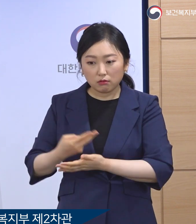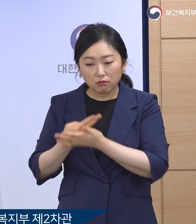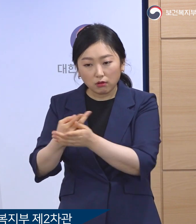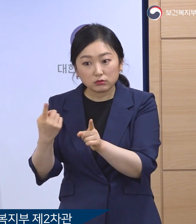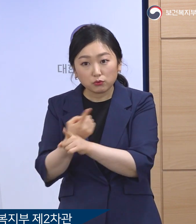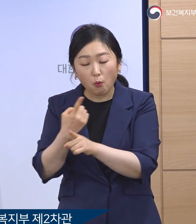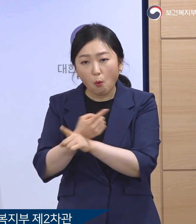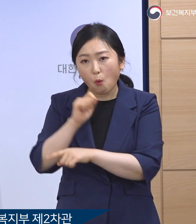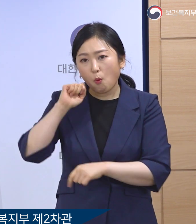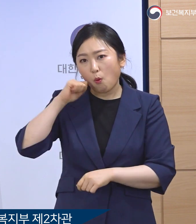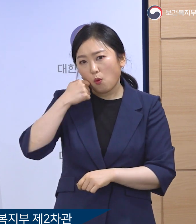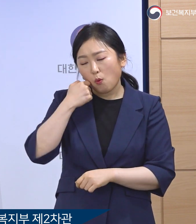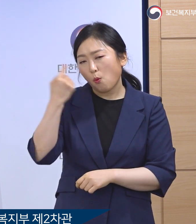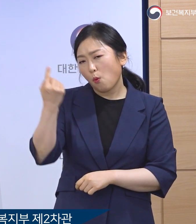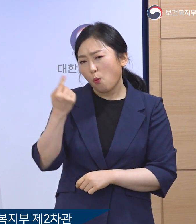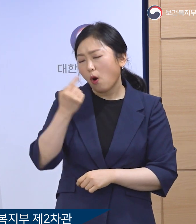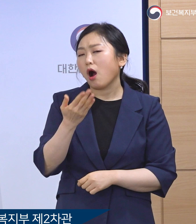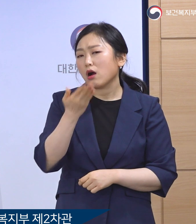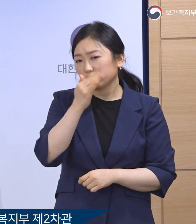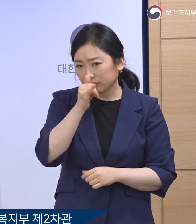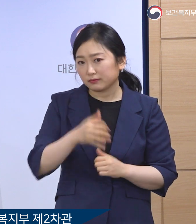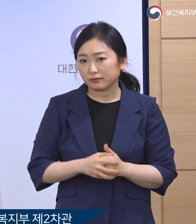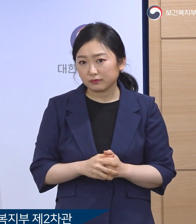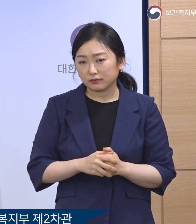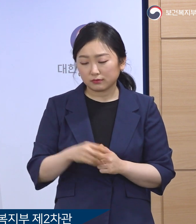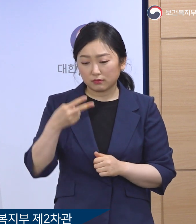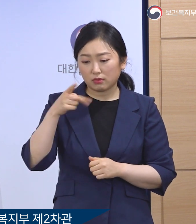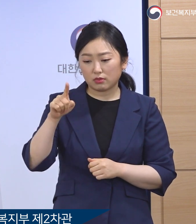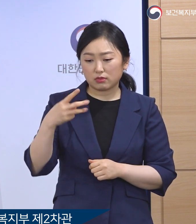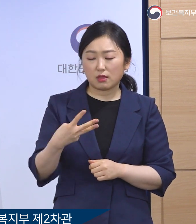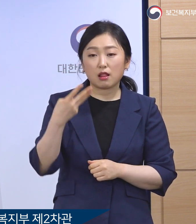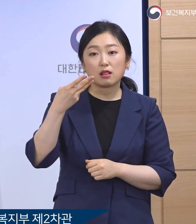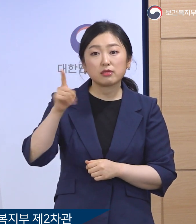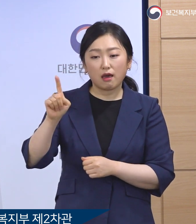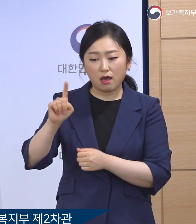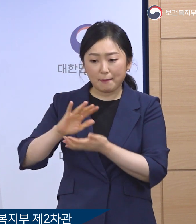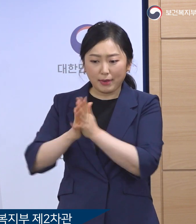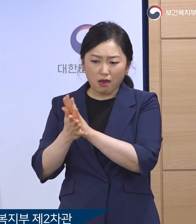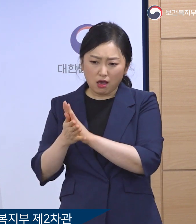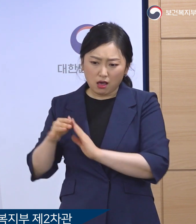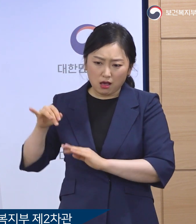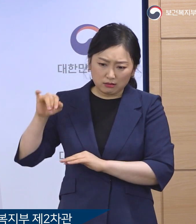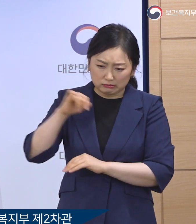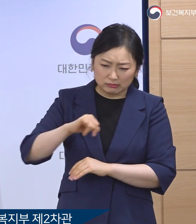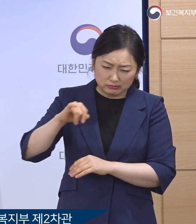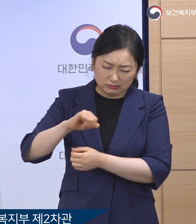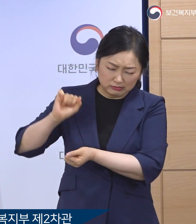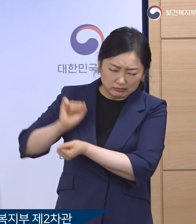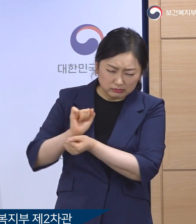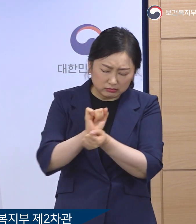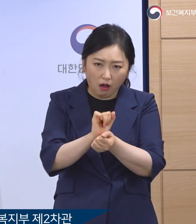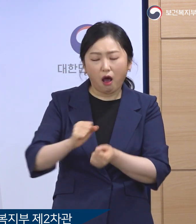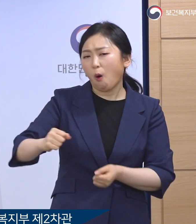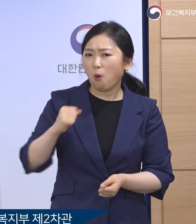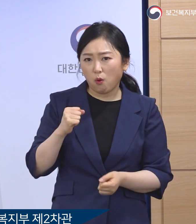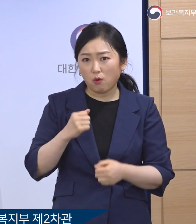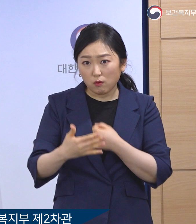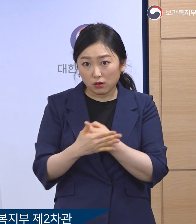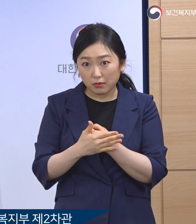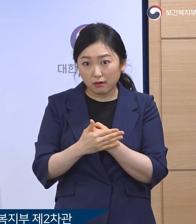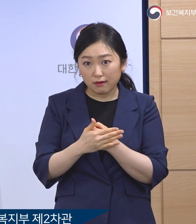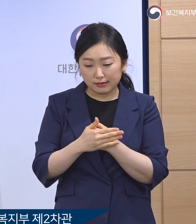제공이 어려워질 수 있습니다. 델타 변이의 빠른 전파력을 고려할 때 단시간에